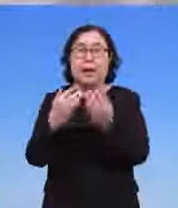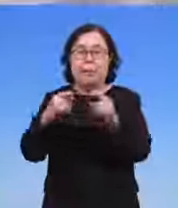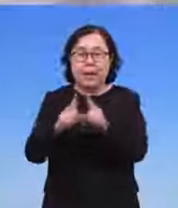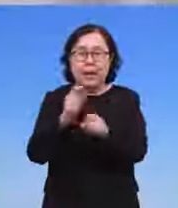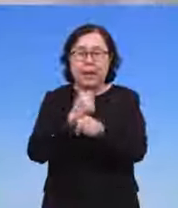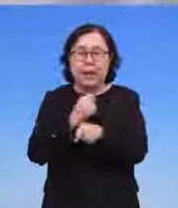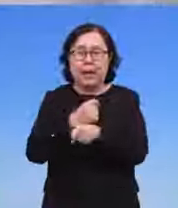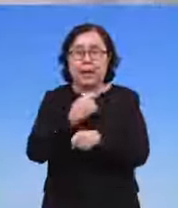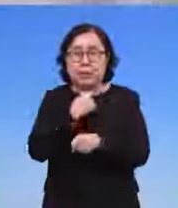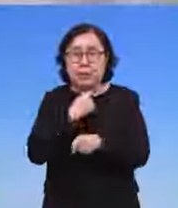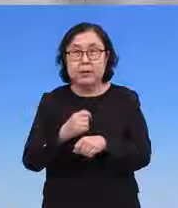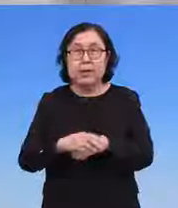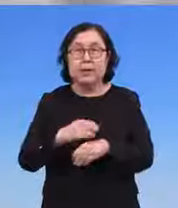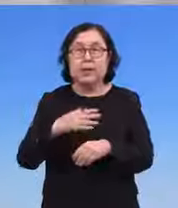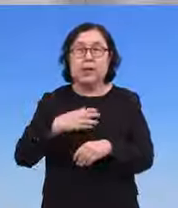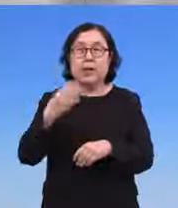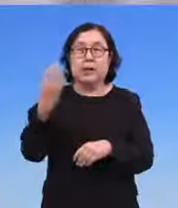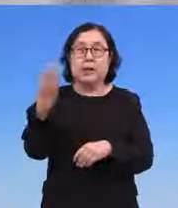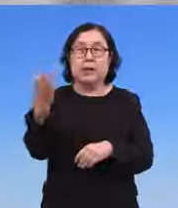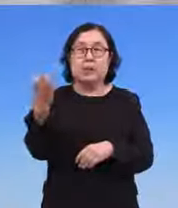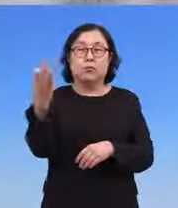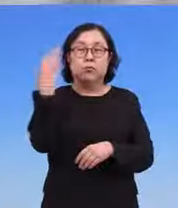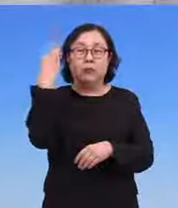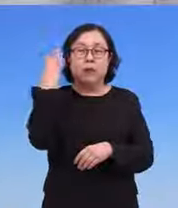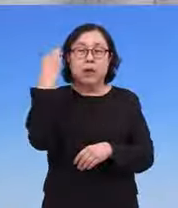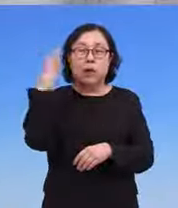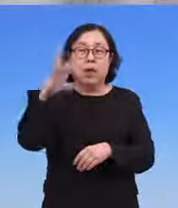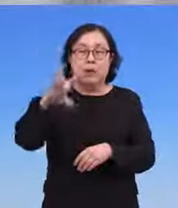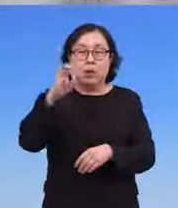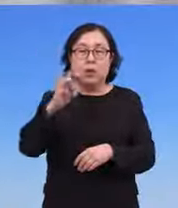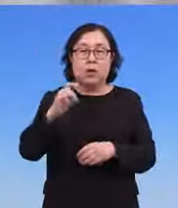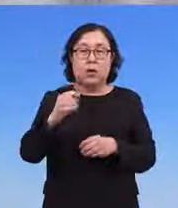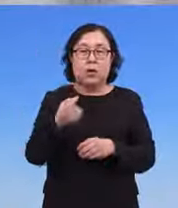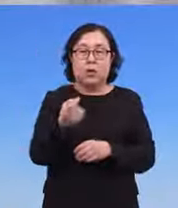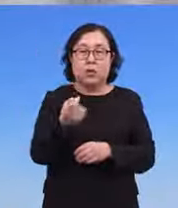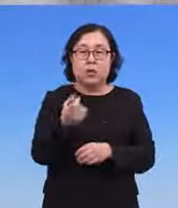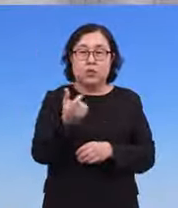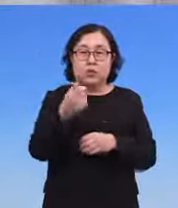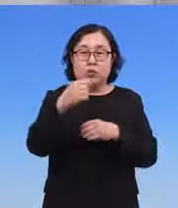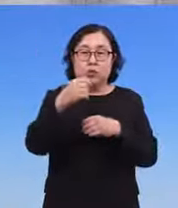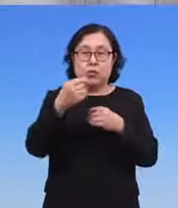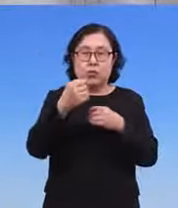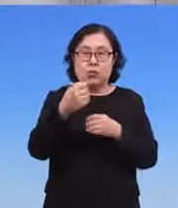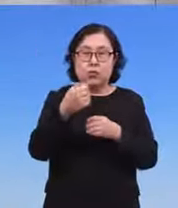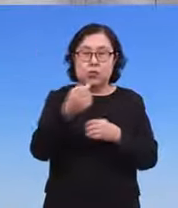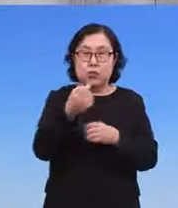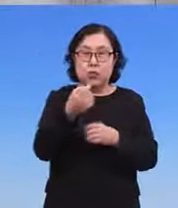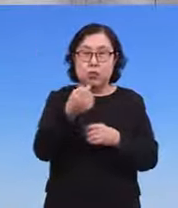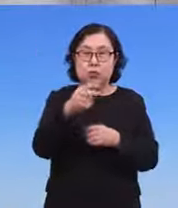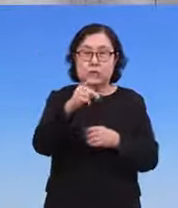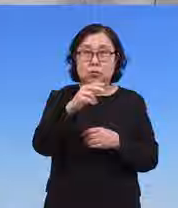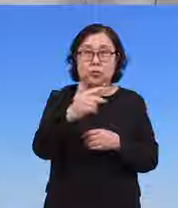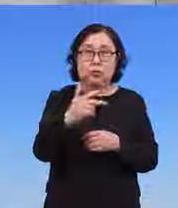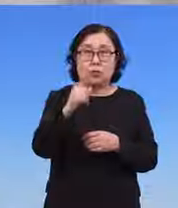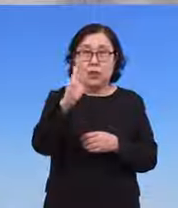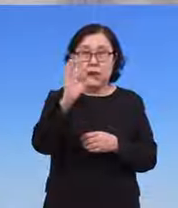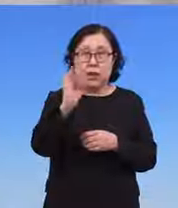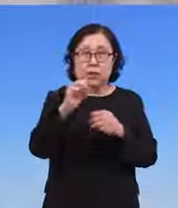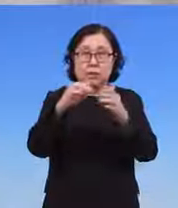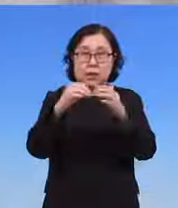제가 2주 전에 먼저 우리 순장님들에게 이제 이런 일만성도 파송 운동의 방향에 대해서 함께